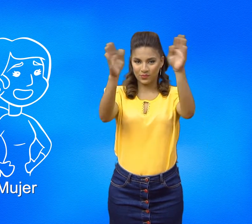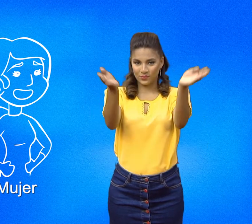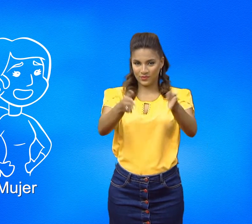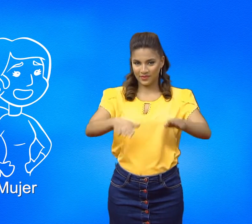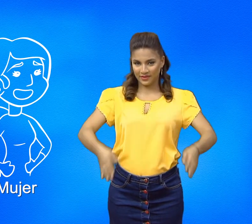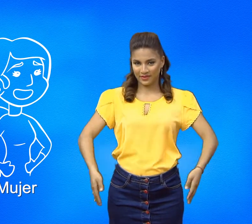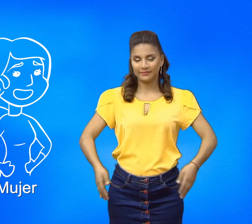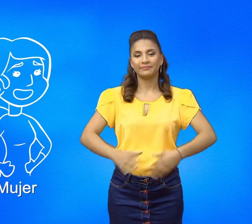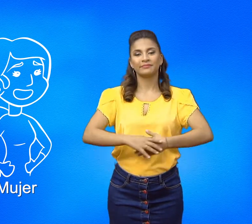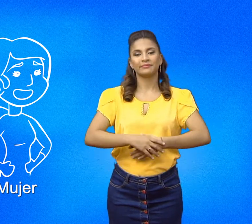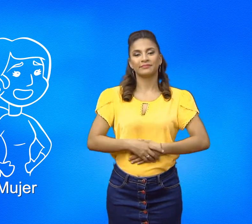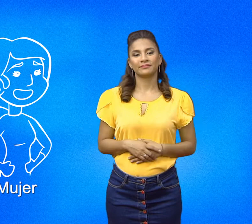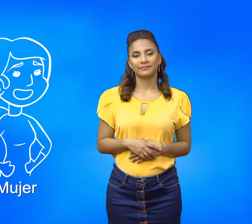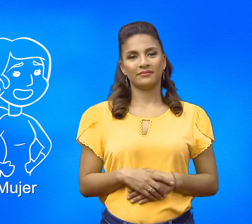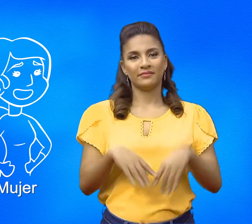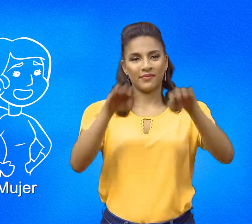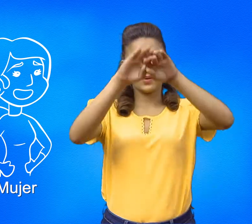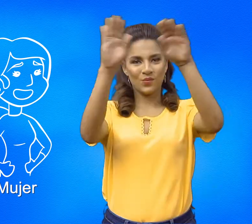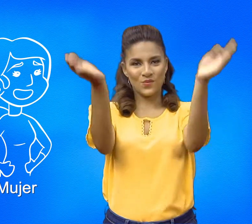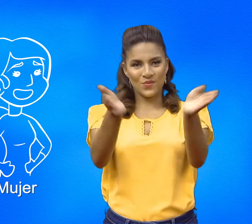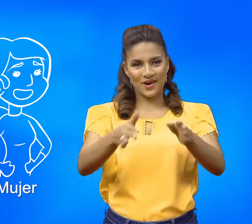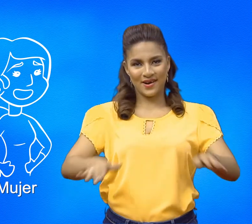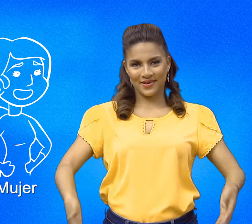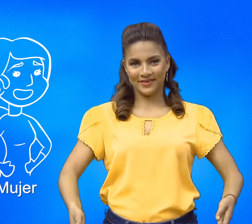mujer mujer